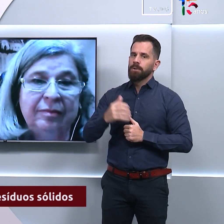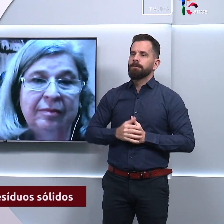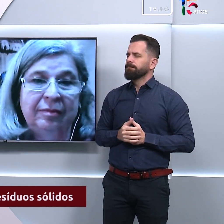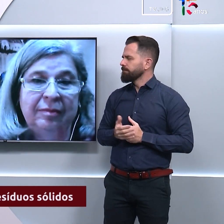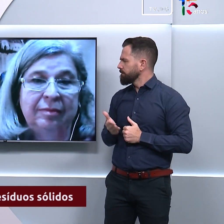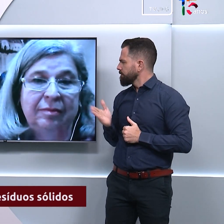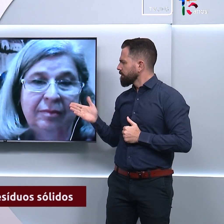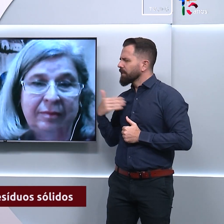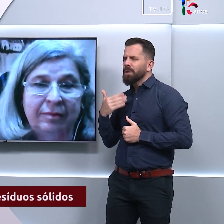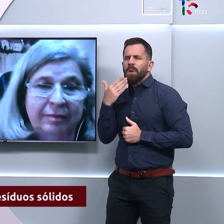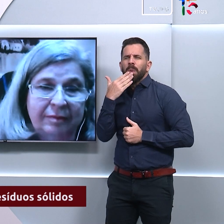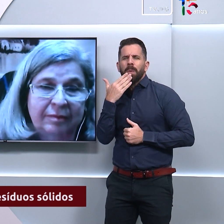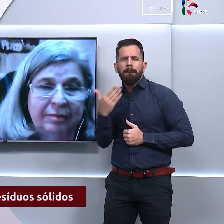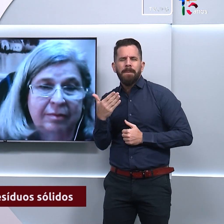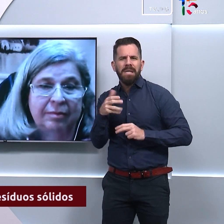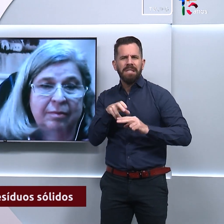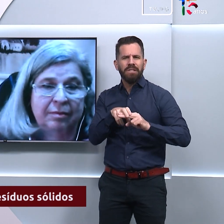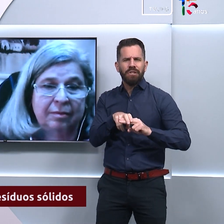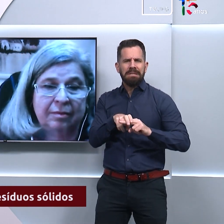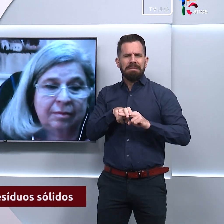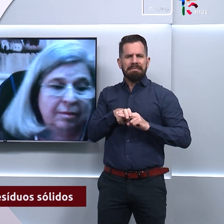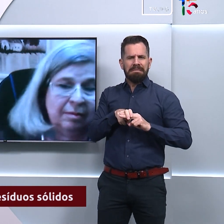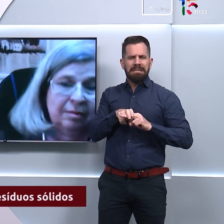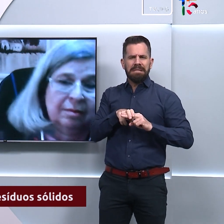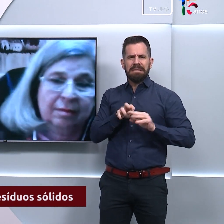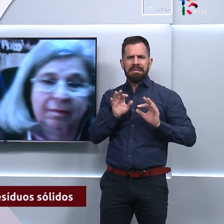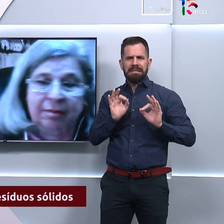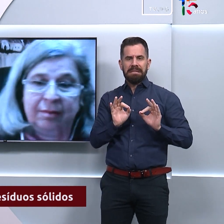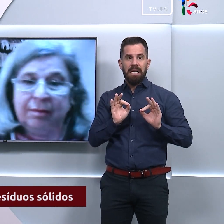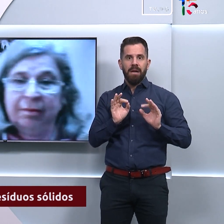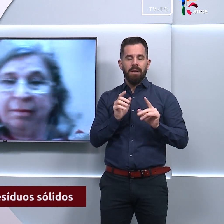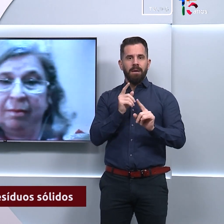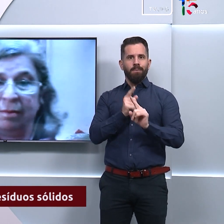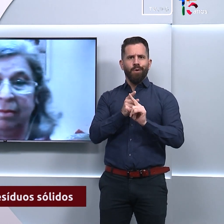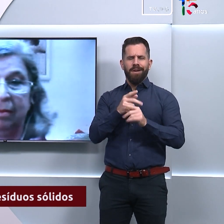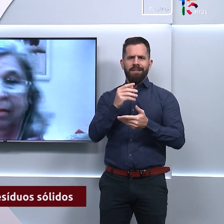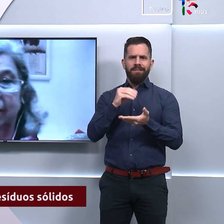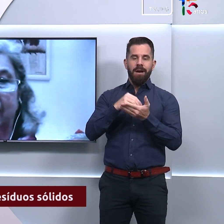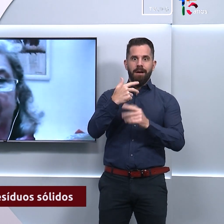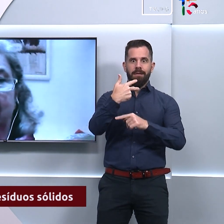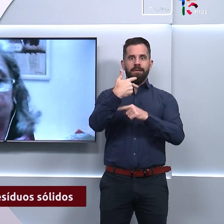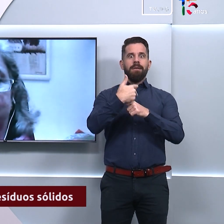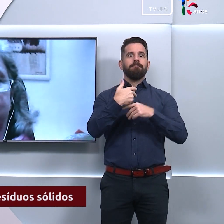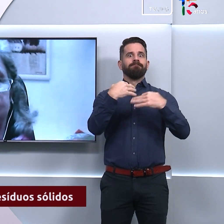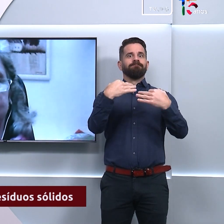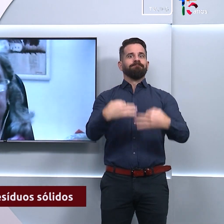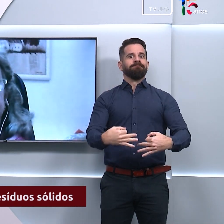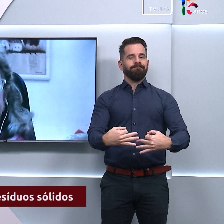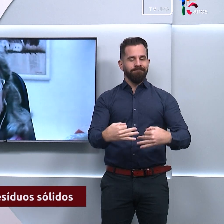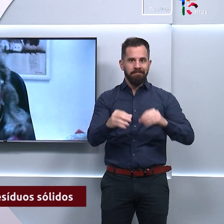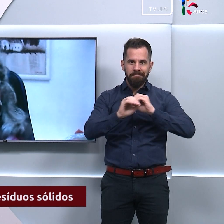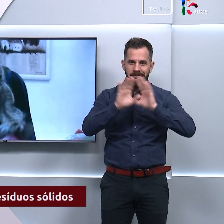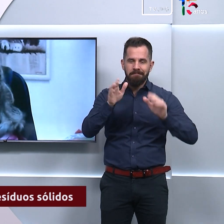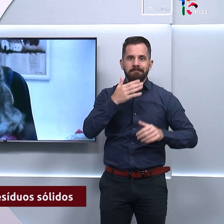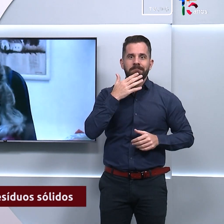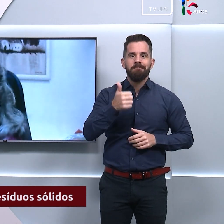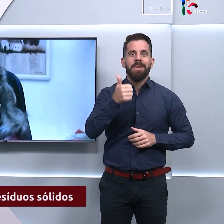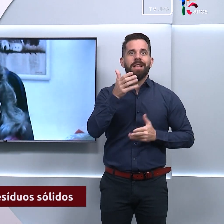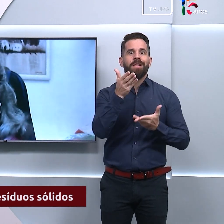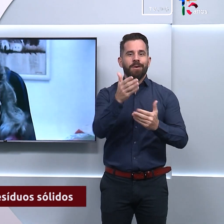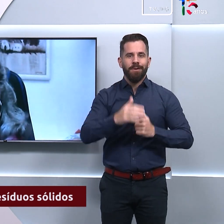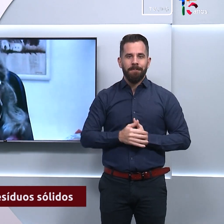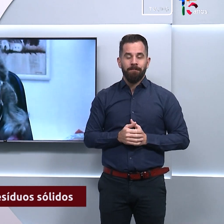sua cadeira um pouquinho mais à sua direita, porque você não está no centro da nossa tela. Aí, agora sim a gente te vê melhor.